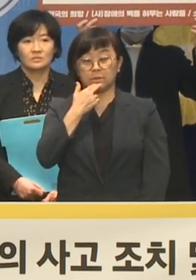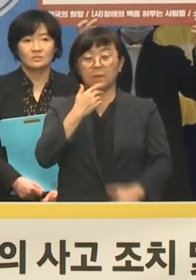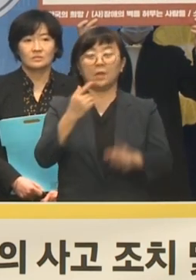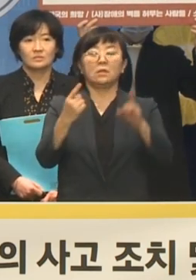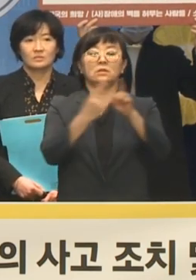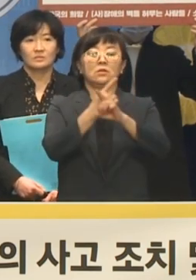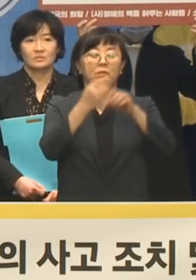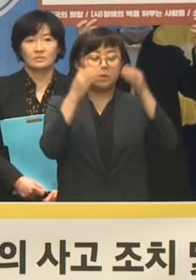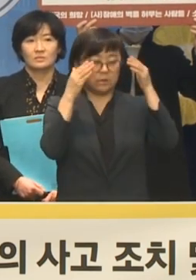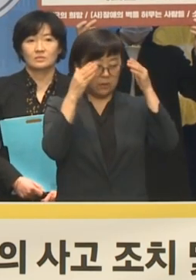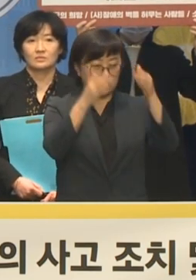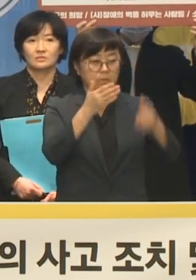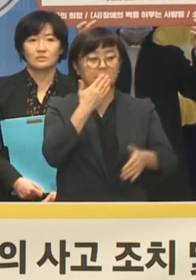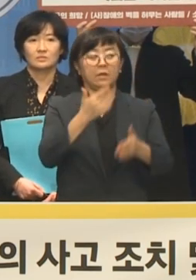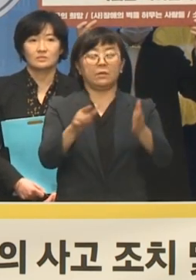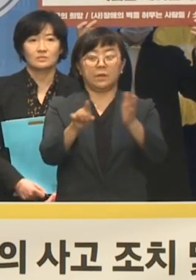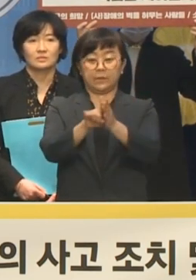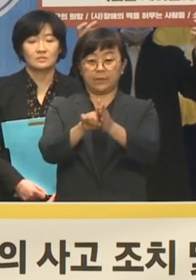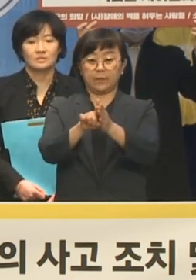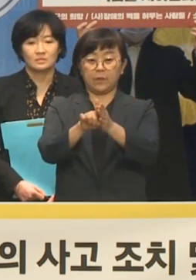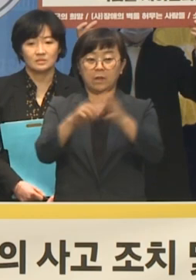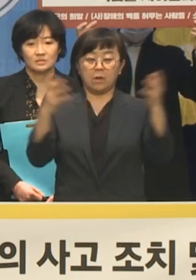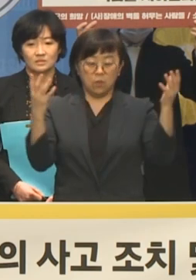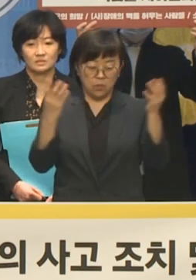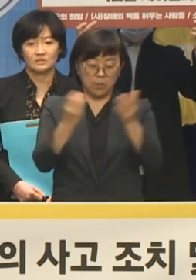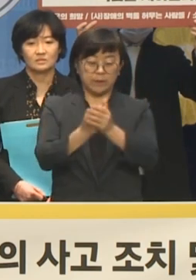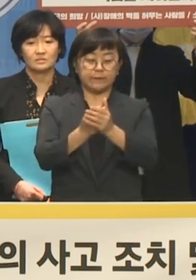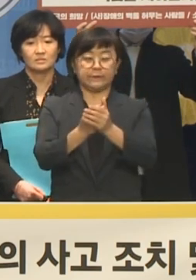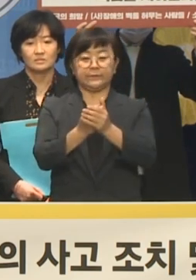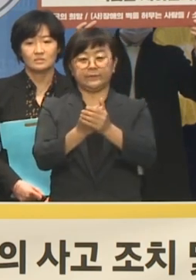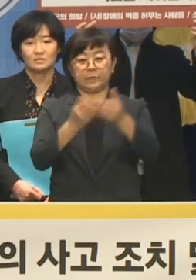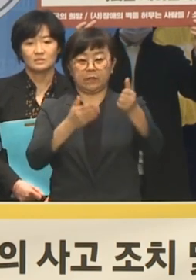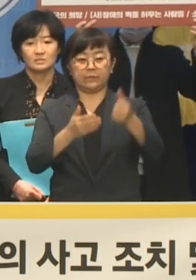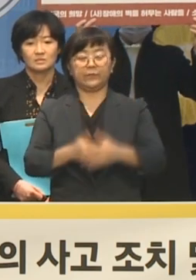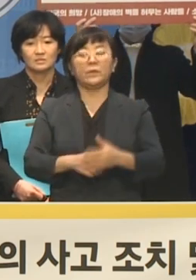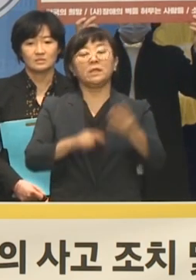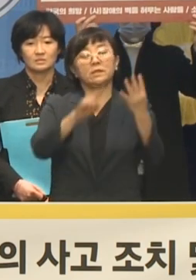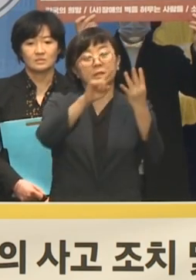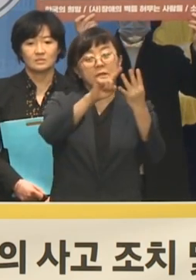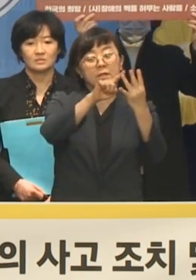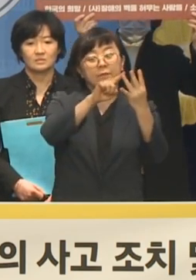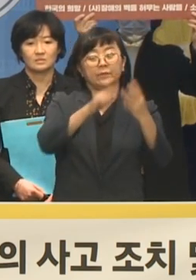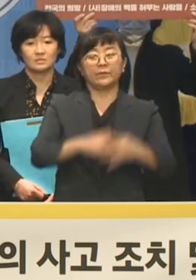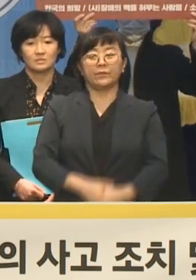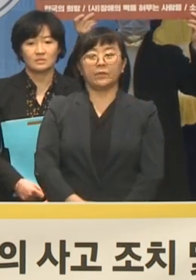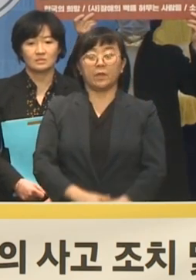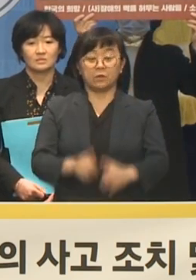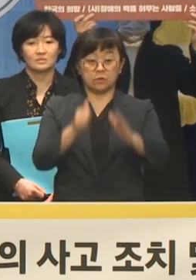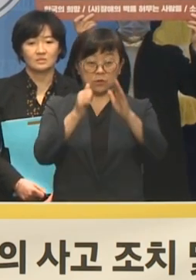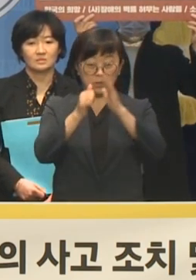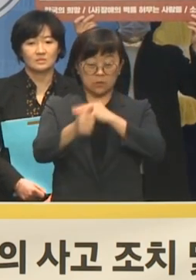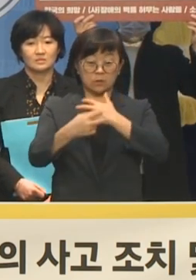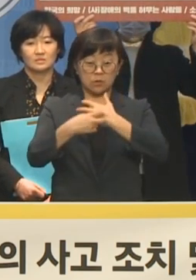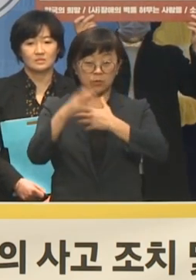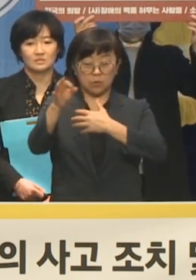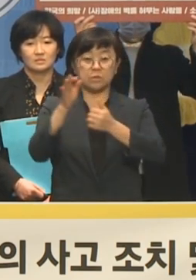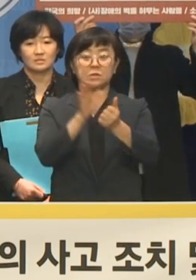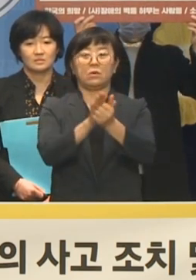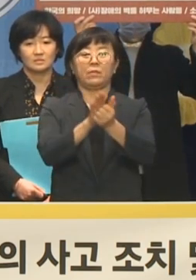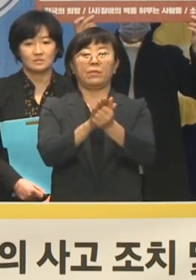치료에만 전념할 수 있도록 만전을 다해 주십시오. 셋째, 선수들의 의료비를 지원해